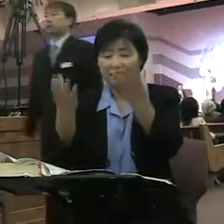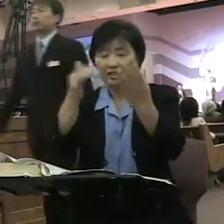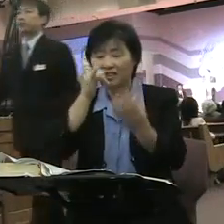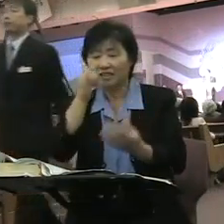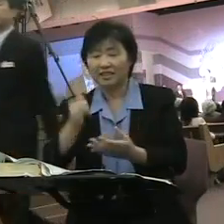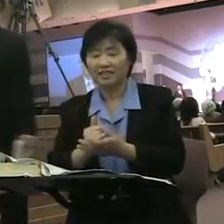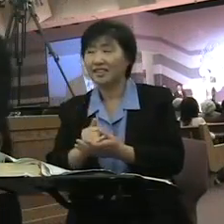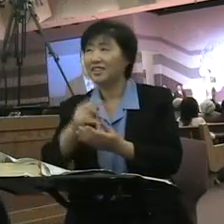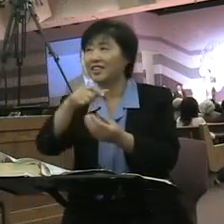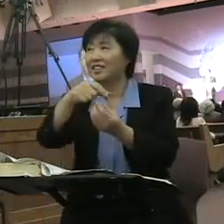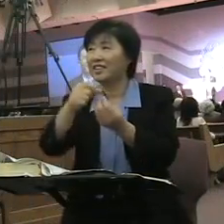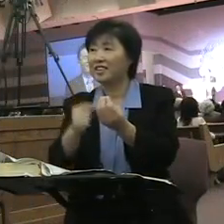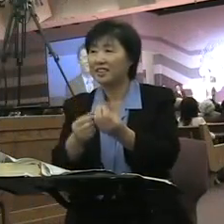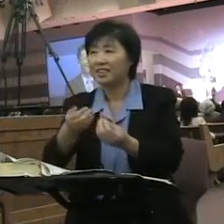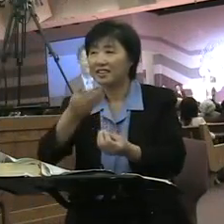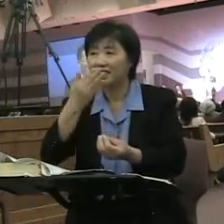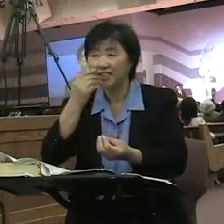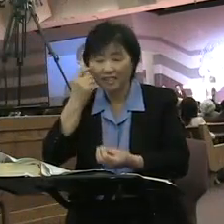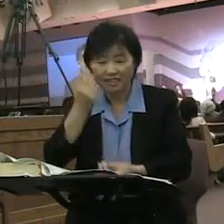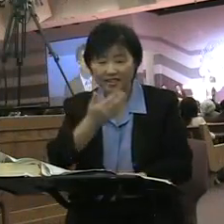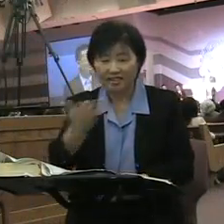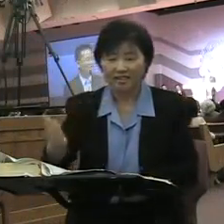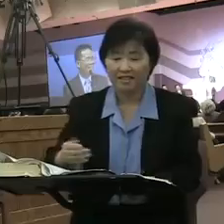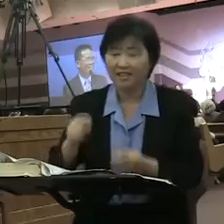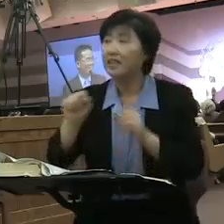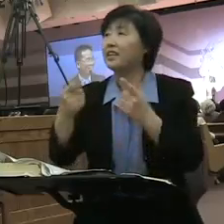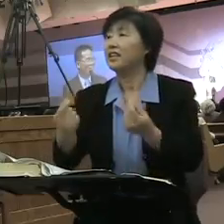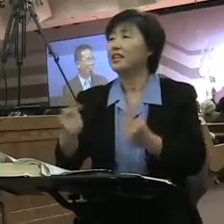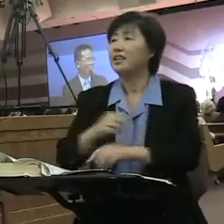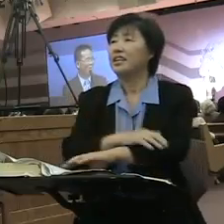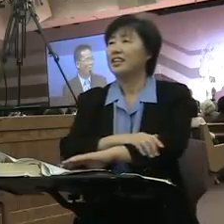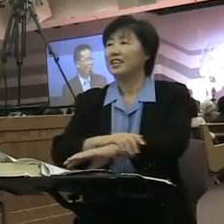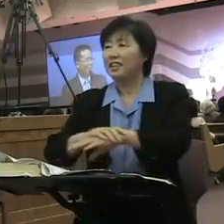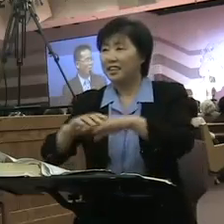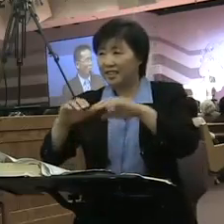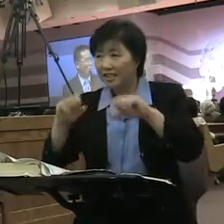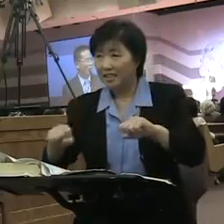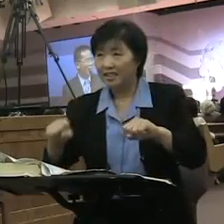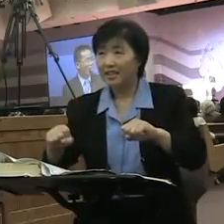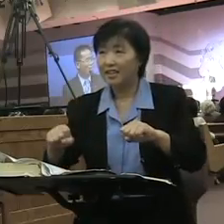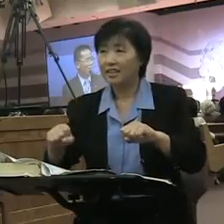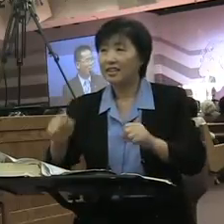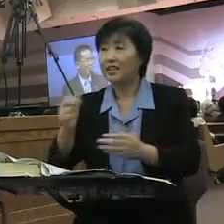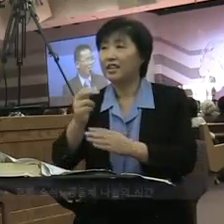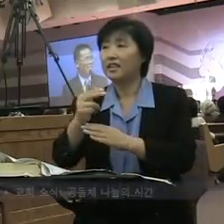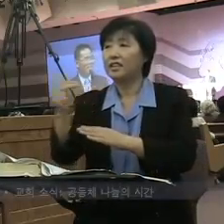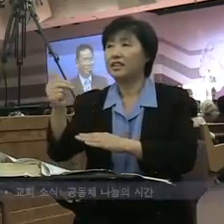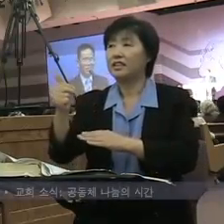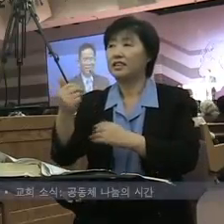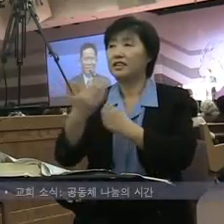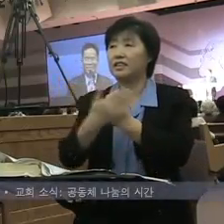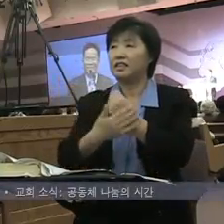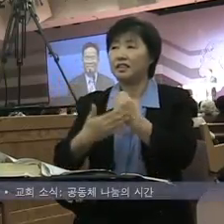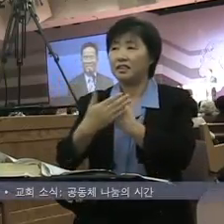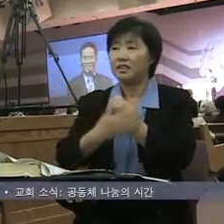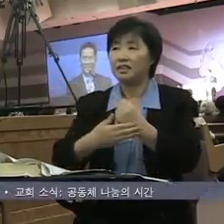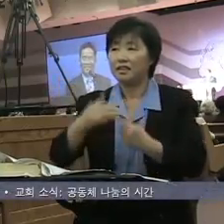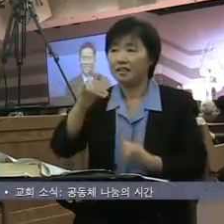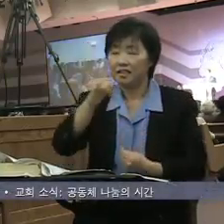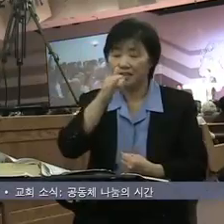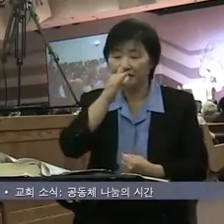송편이라도 드셨는지 이렇게 인사합시다. 안녕하세요 하시고, 오늘도 주의 은혜가 있습니다.